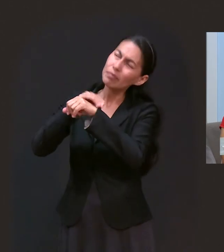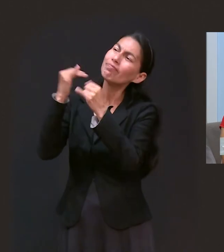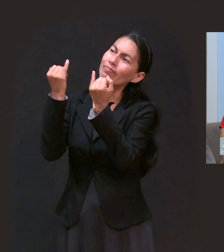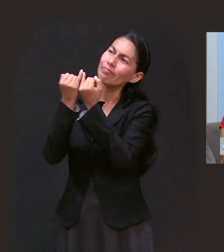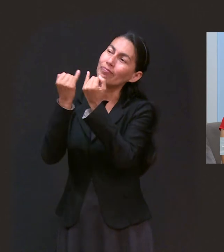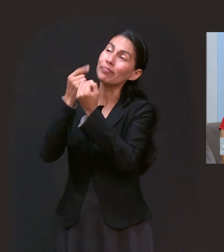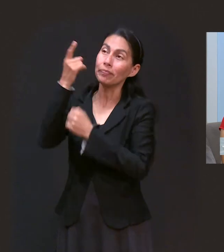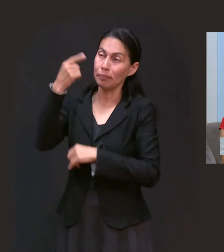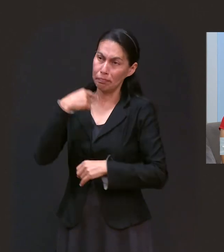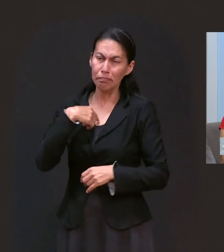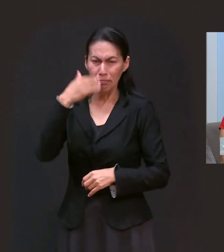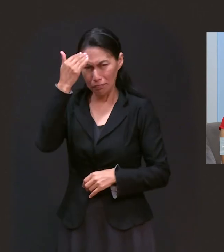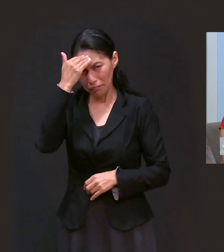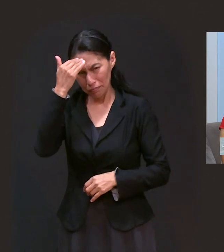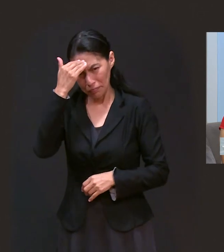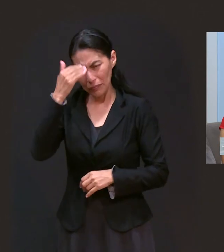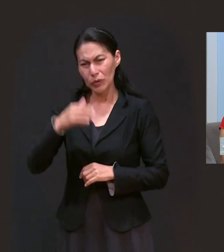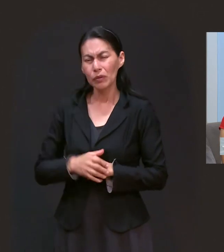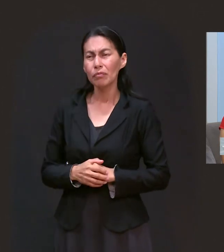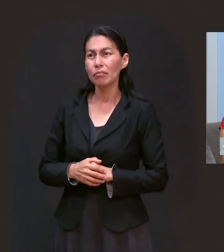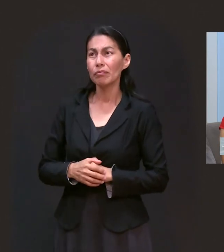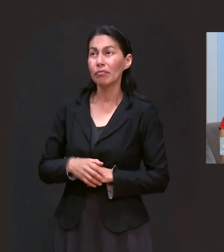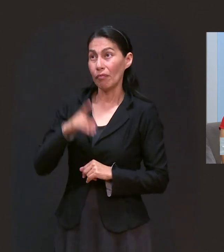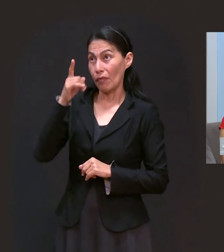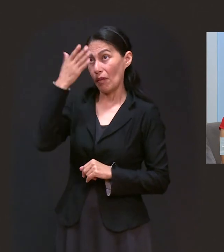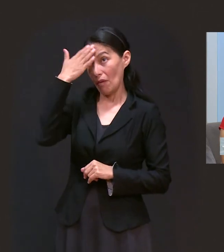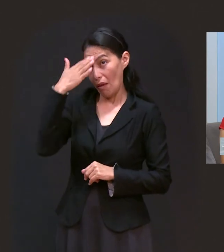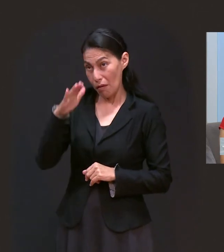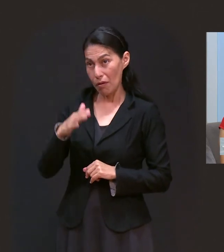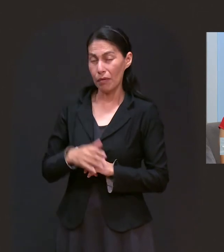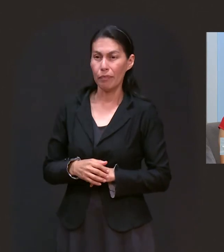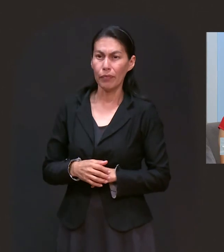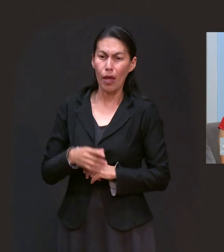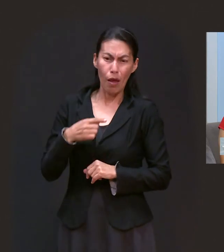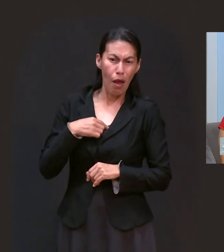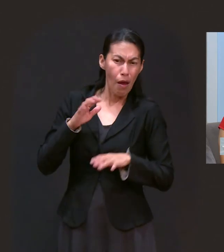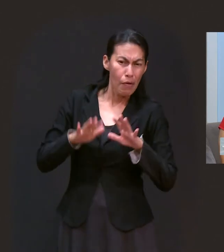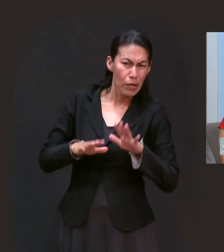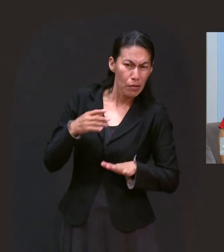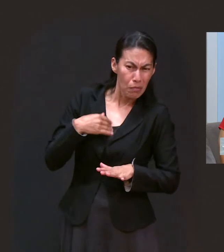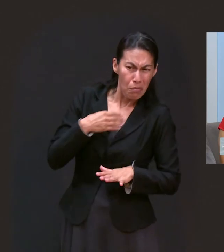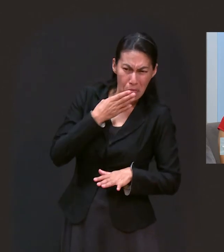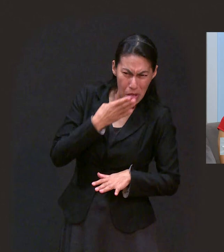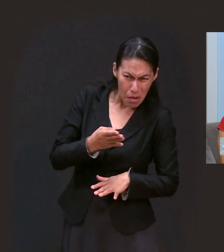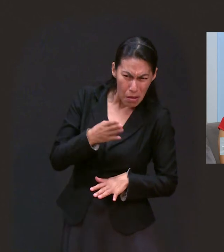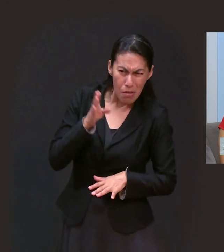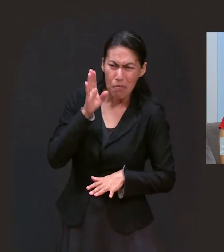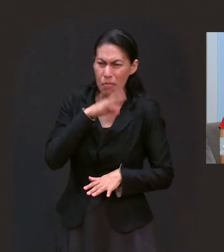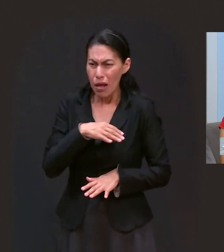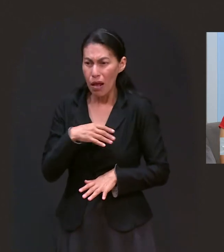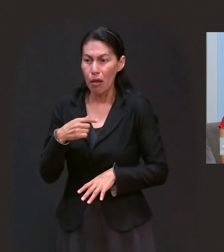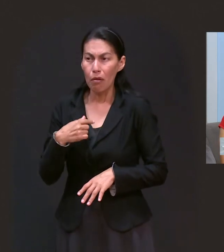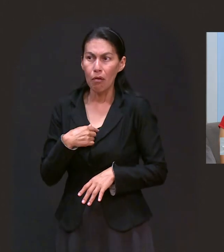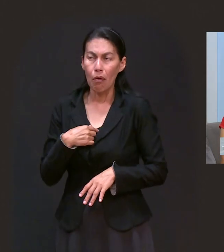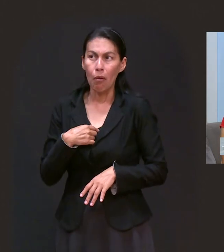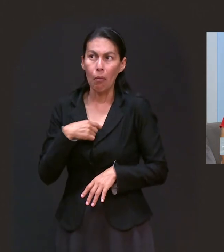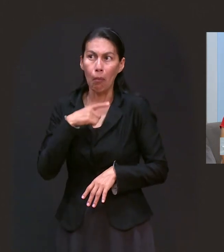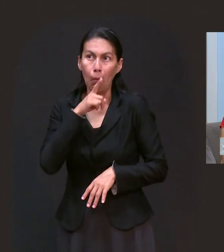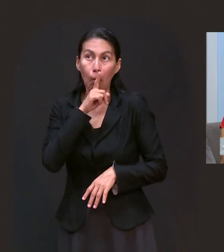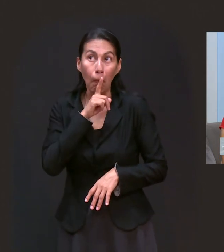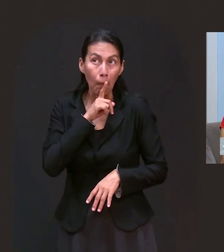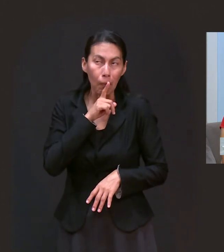como un amigo que nos conoce de antemano entonces sabe incluso discernir si estamos bien o mal no podemos